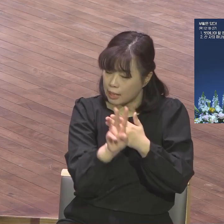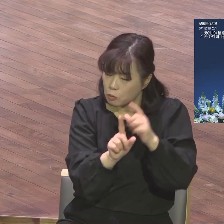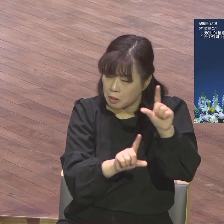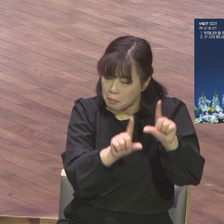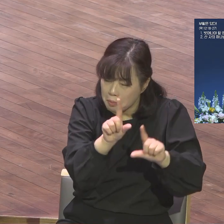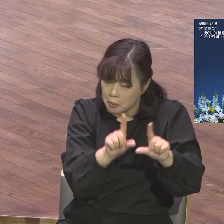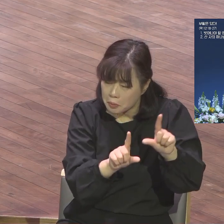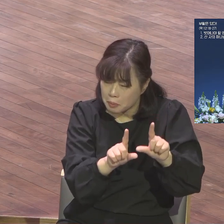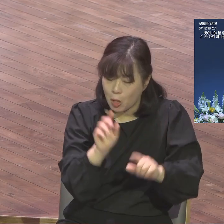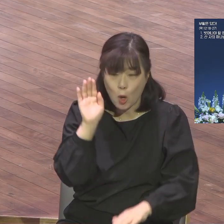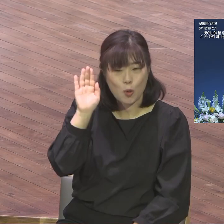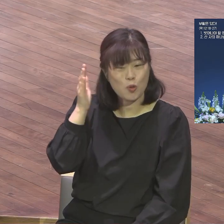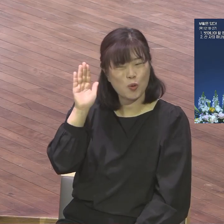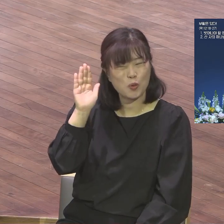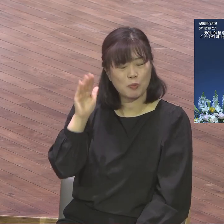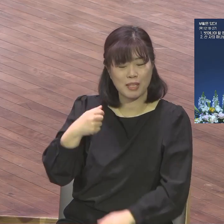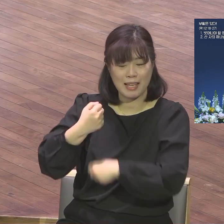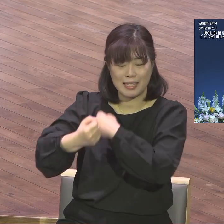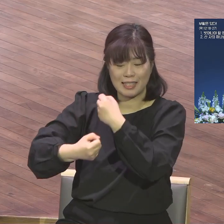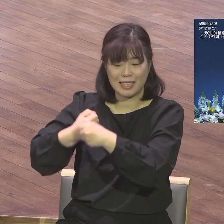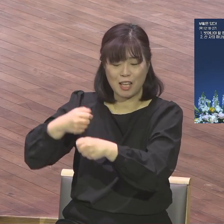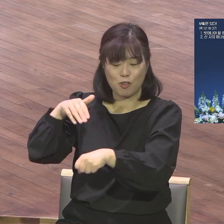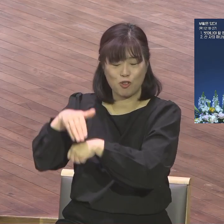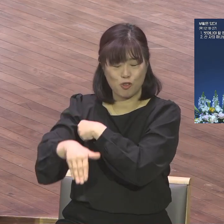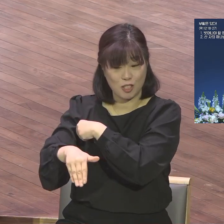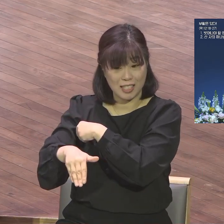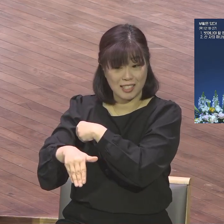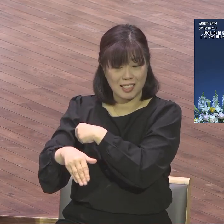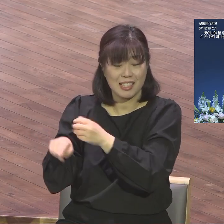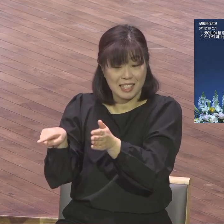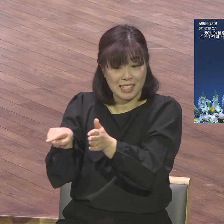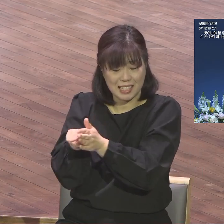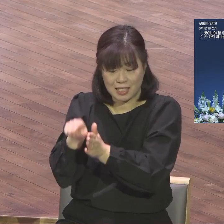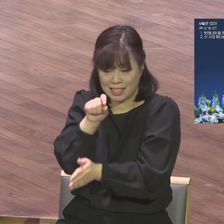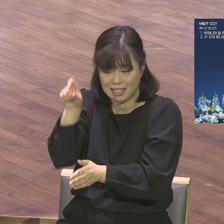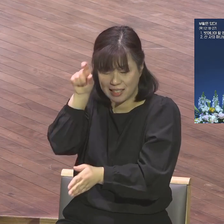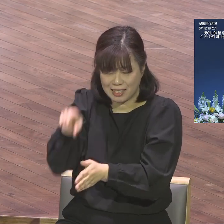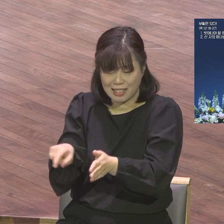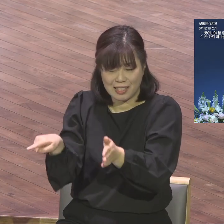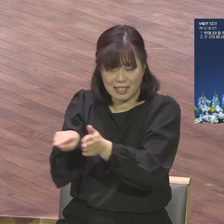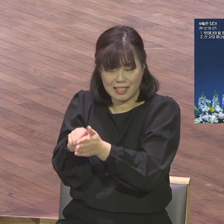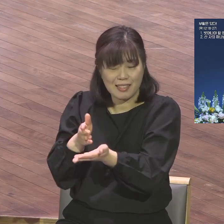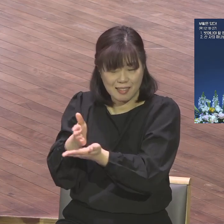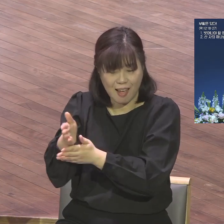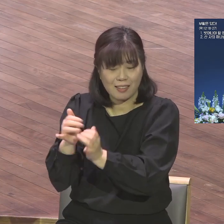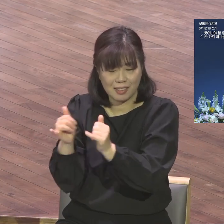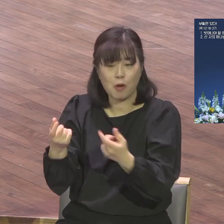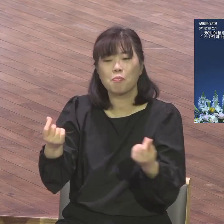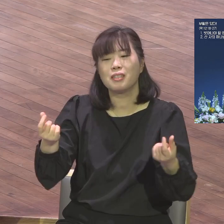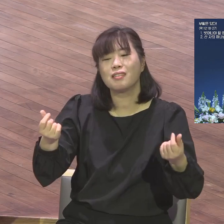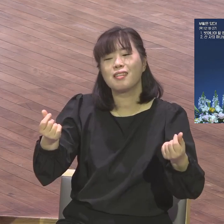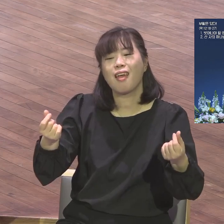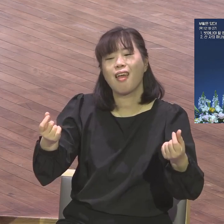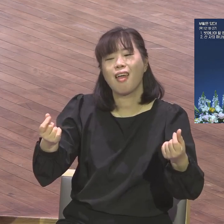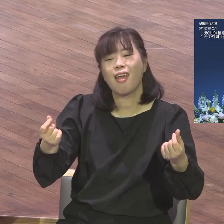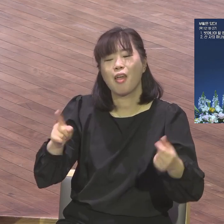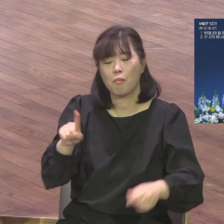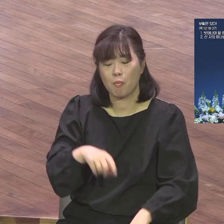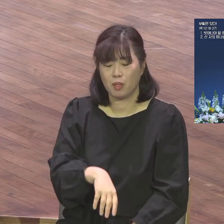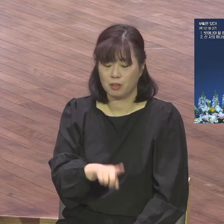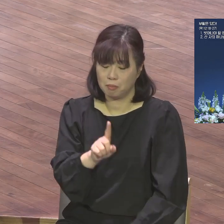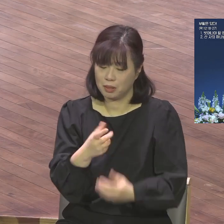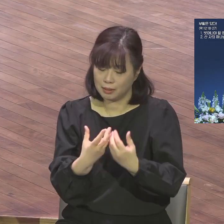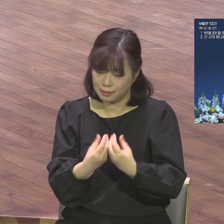신학, 연세대 신학, 이대 신학, 서울대 신학, 대학에서 세운 신학은 싹